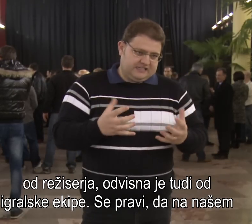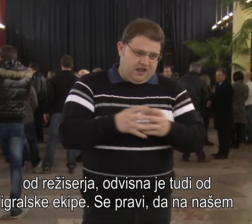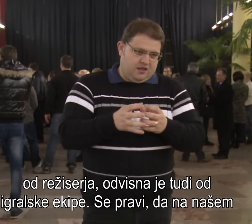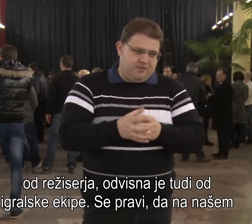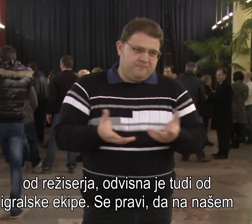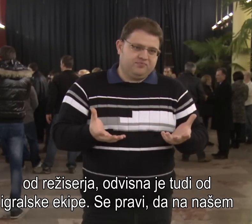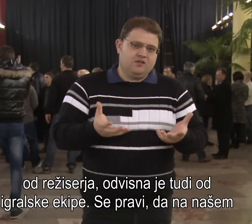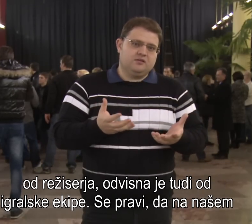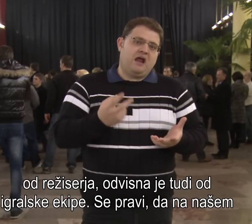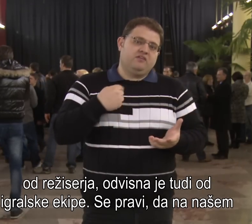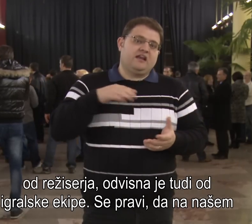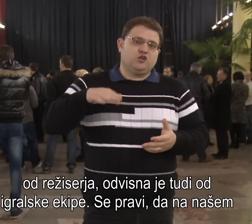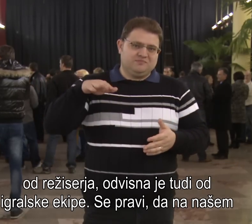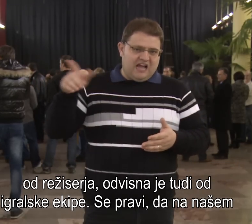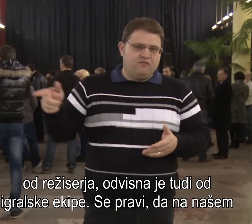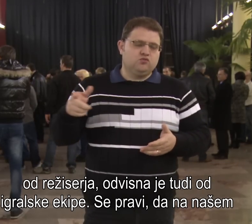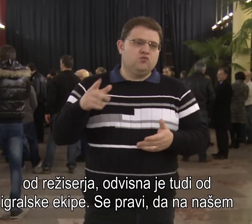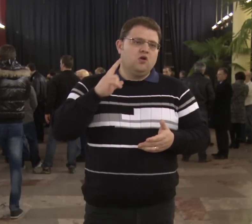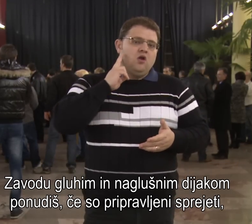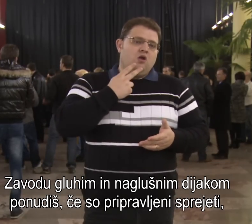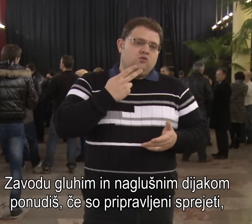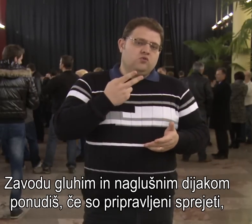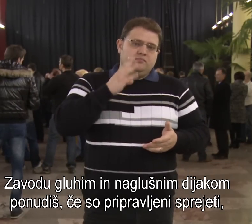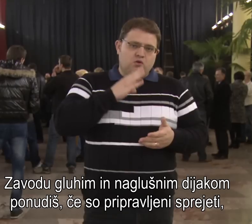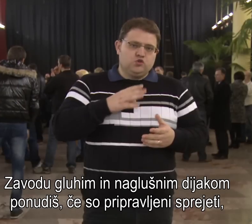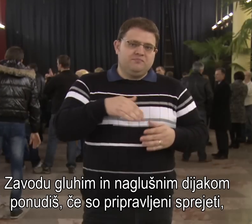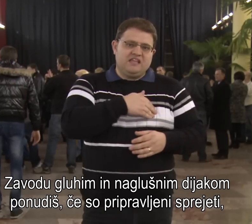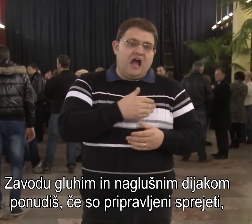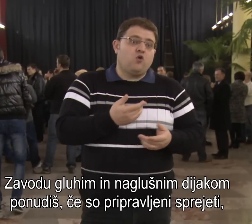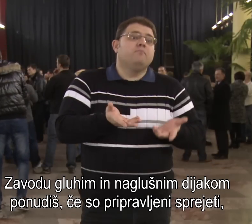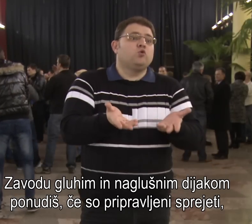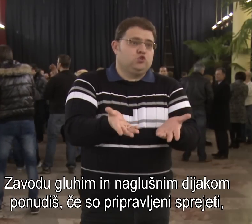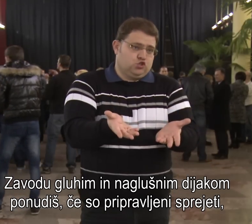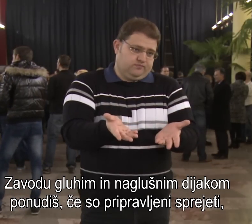igralske ekipe, pravi, da naši zavodi, našim dijakom ponudiš